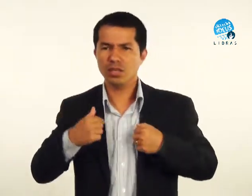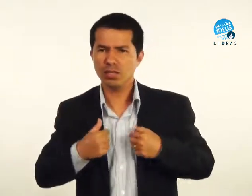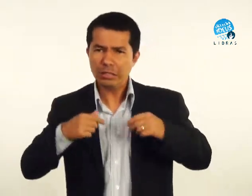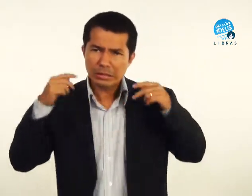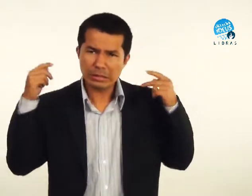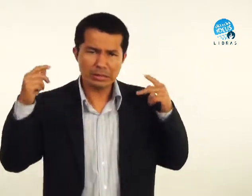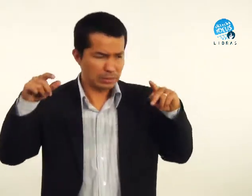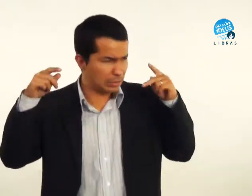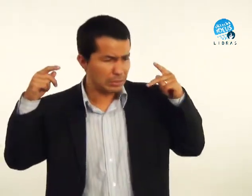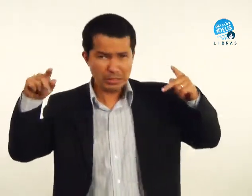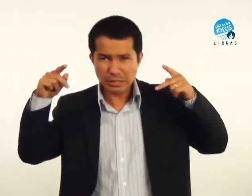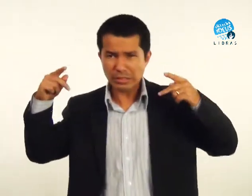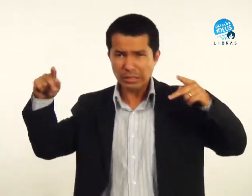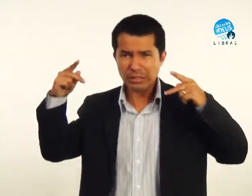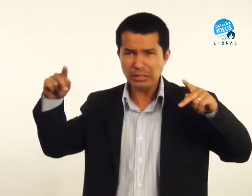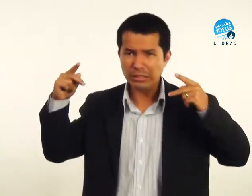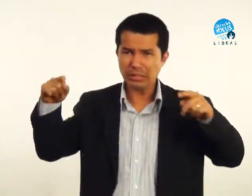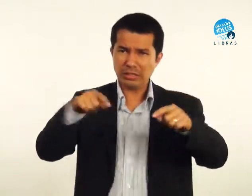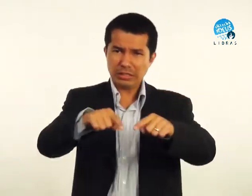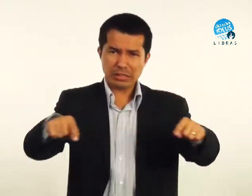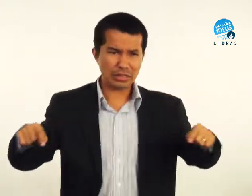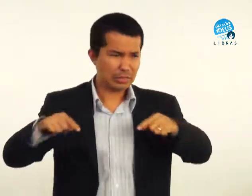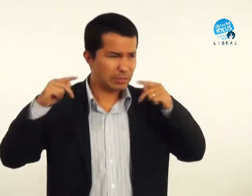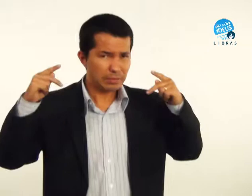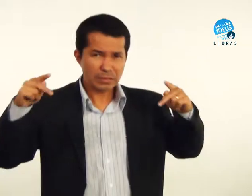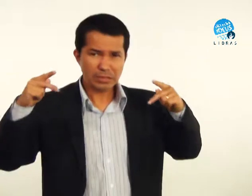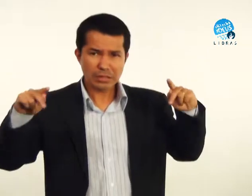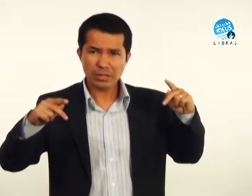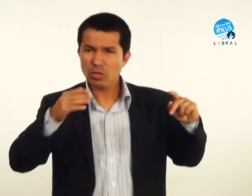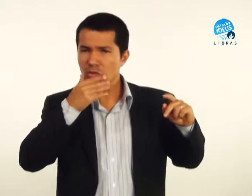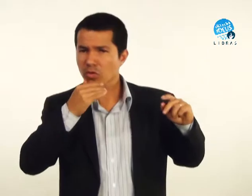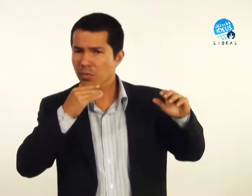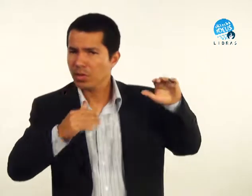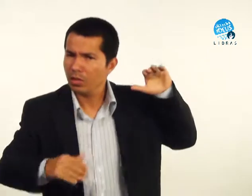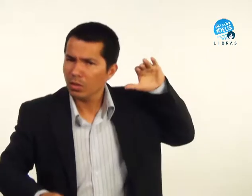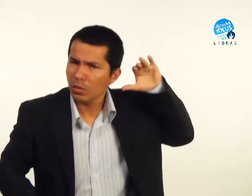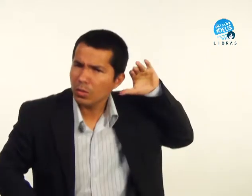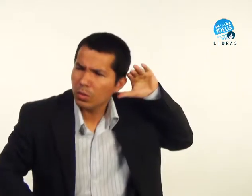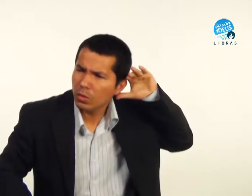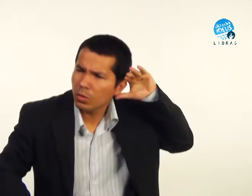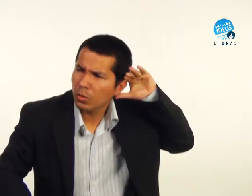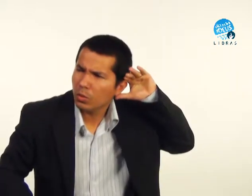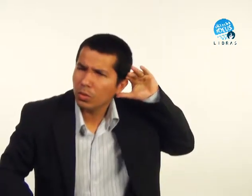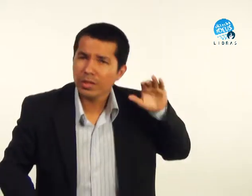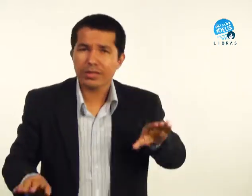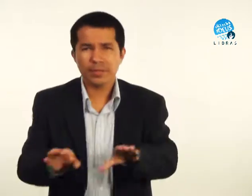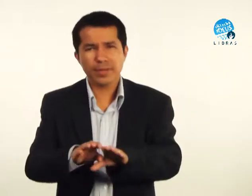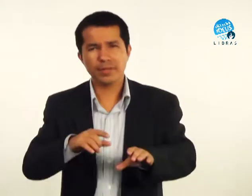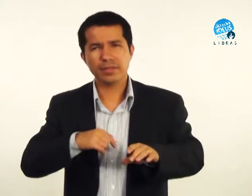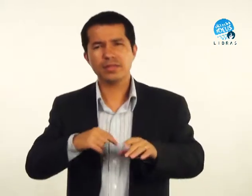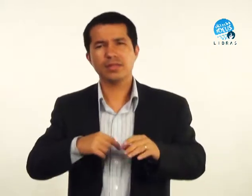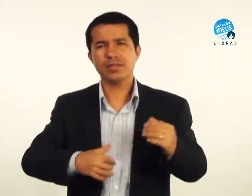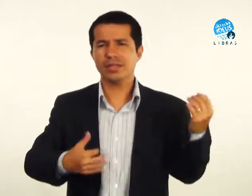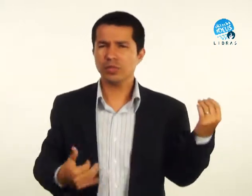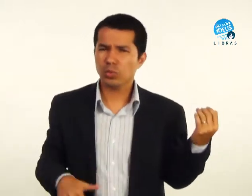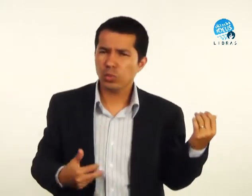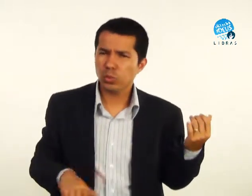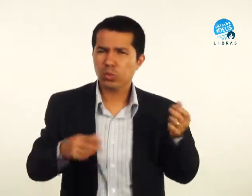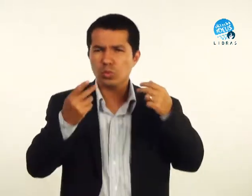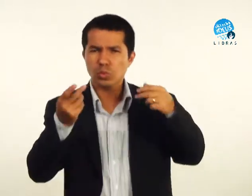E ele começou a ouvir a mensagem que estava sendo anunciada lá na sala. e os cânticos que estavam sendo